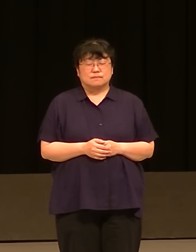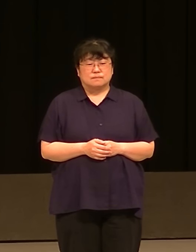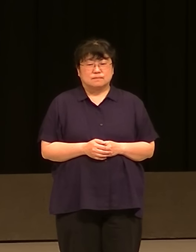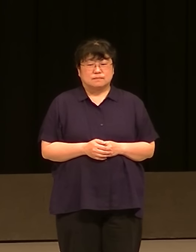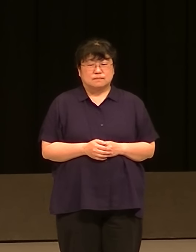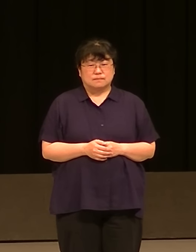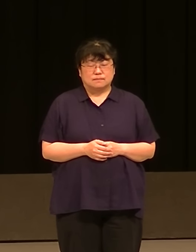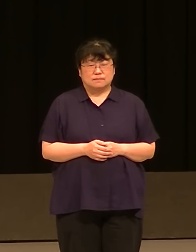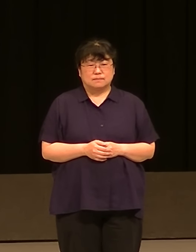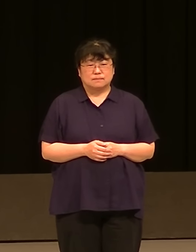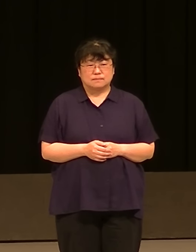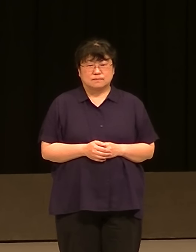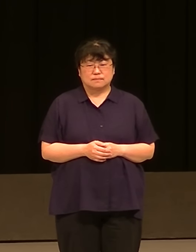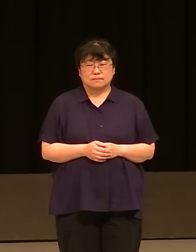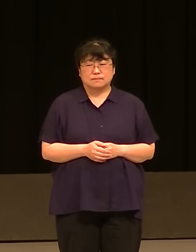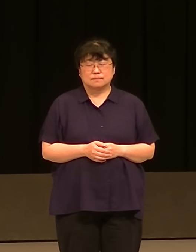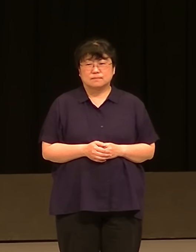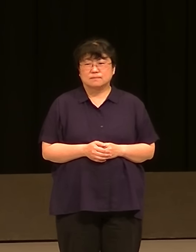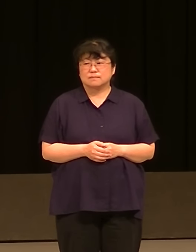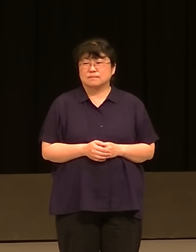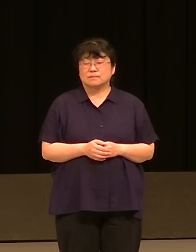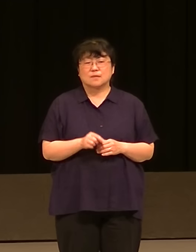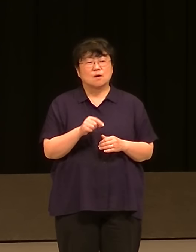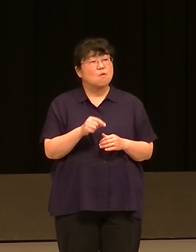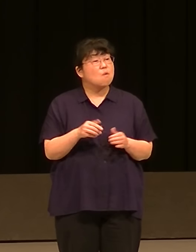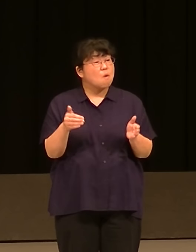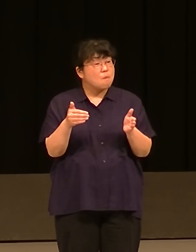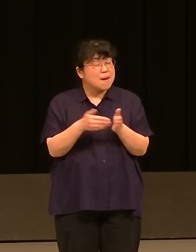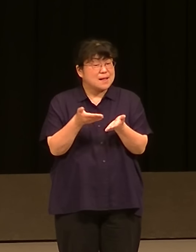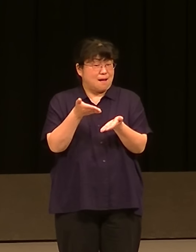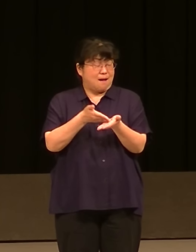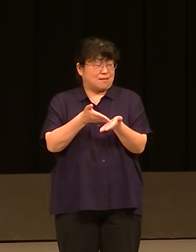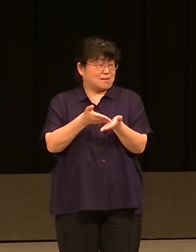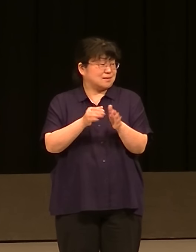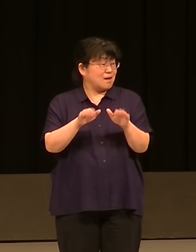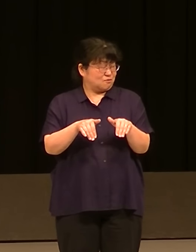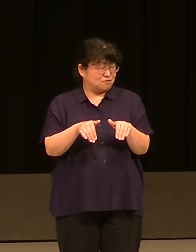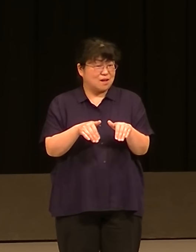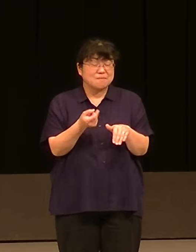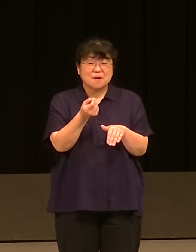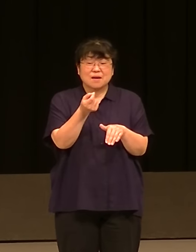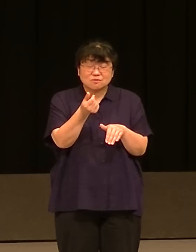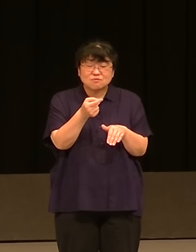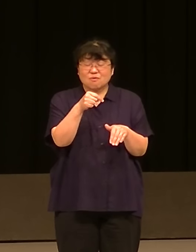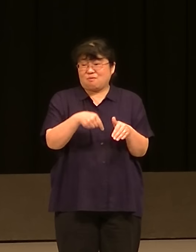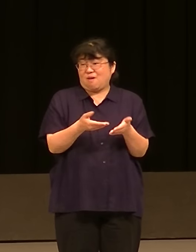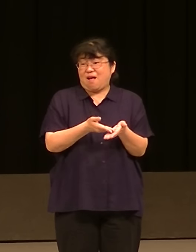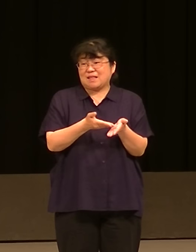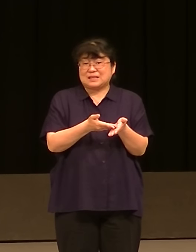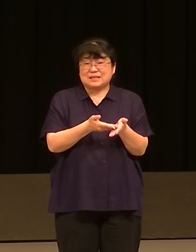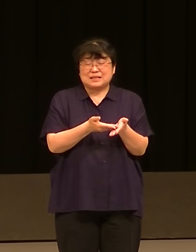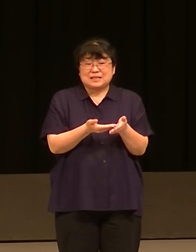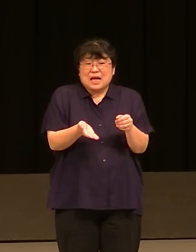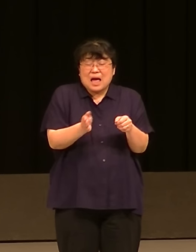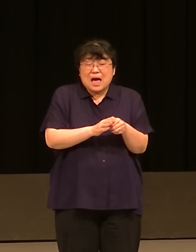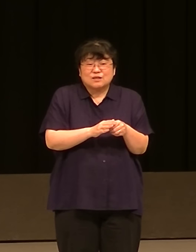思って、まあ、おります。で、こういうここまで申し上げたので、ちょっとこの話に、突っ込む前